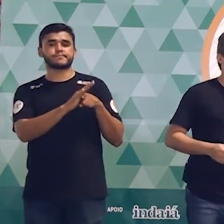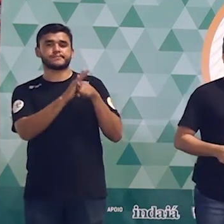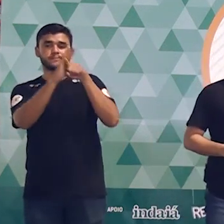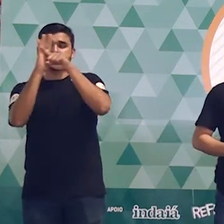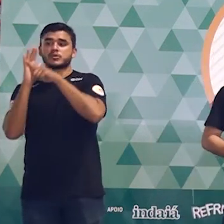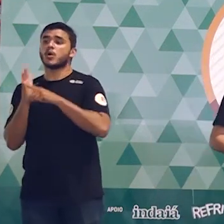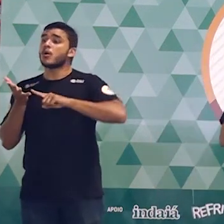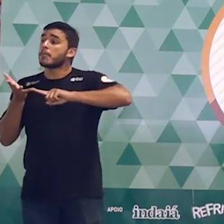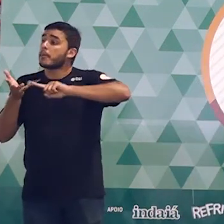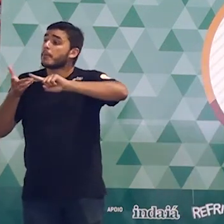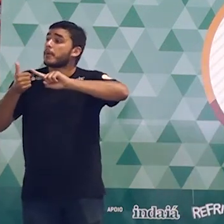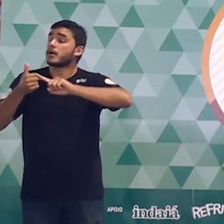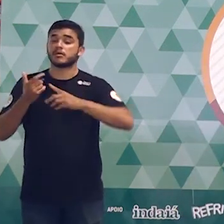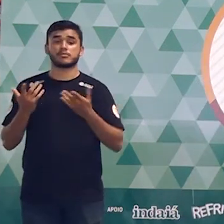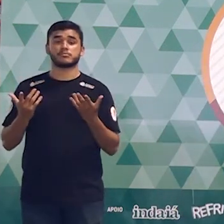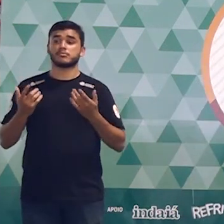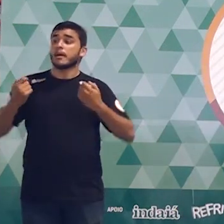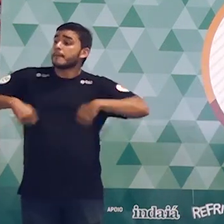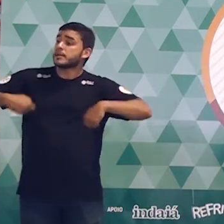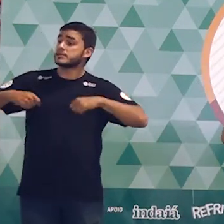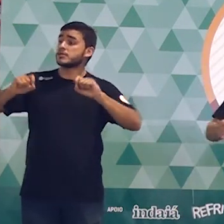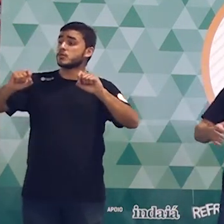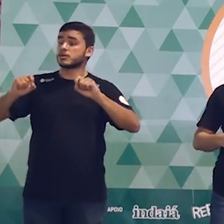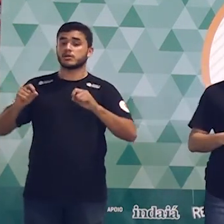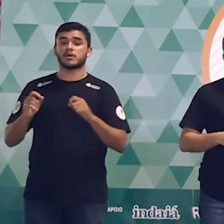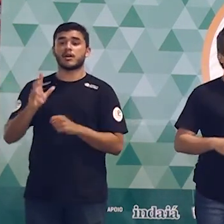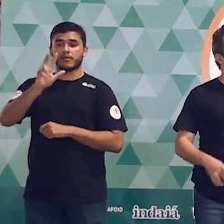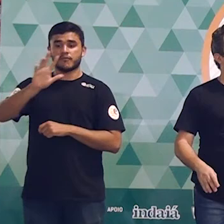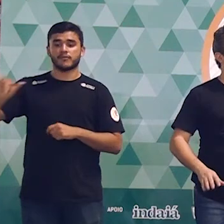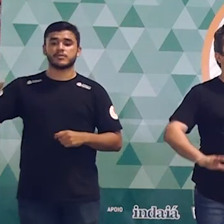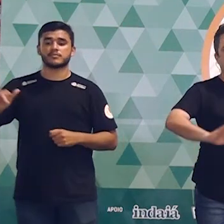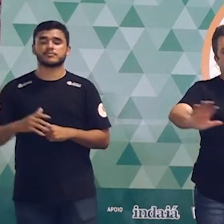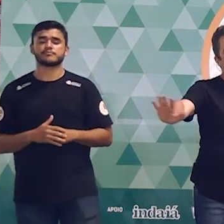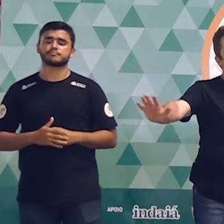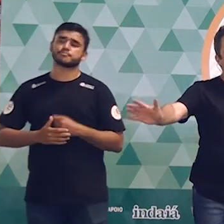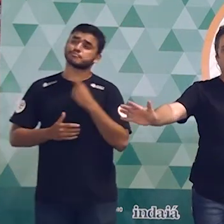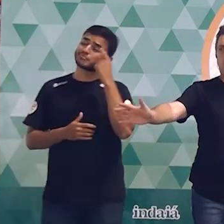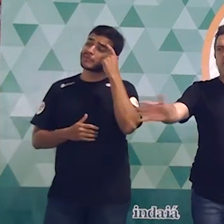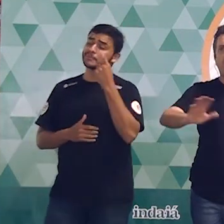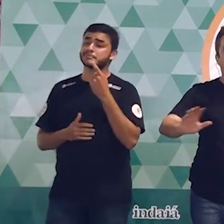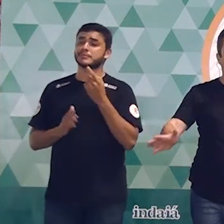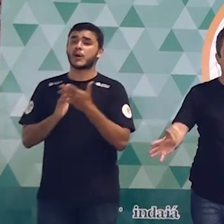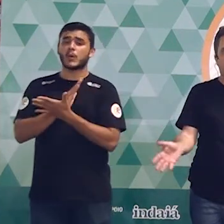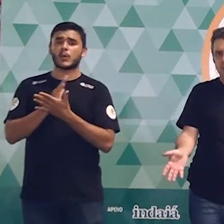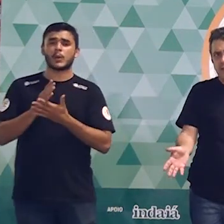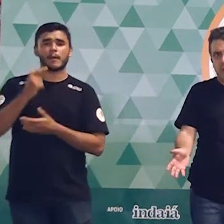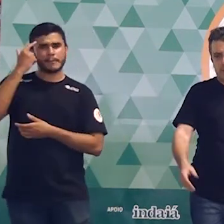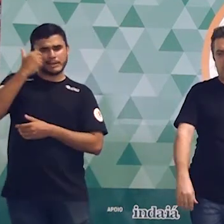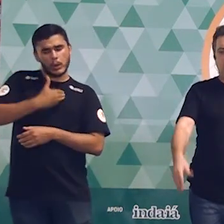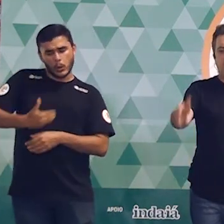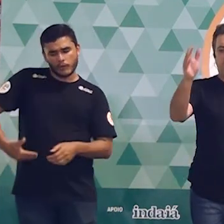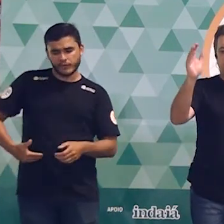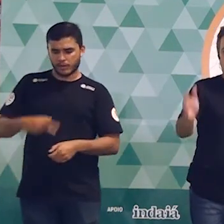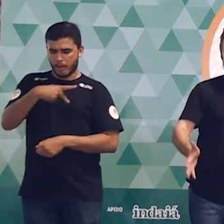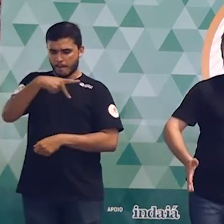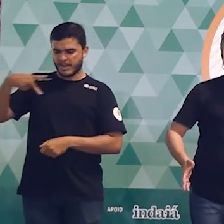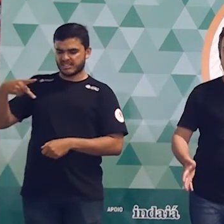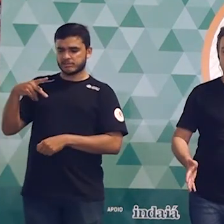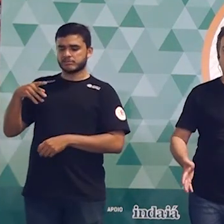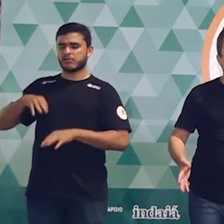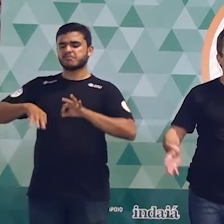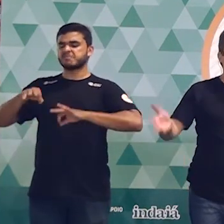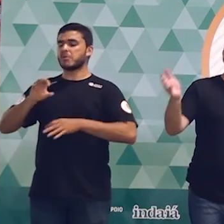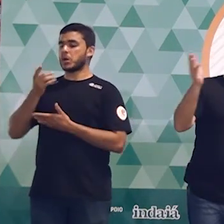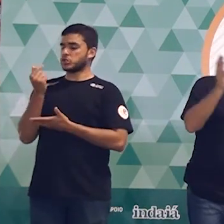quantos nós somos, o que vai necessitar. Porque às vezes as pessoas pensam assim, não, governar um país é simples. Vamos investir